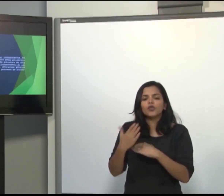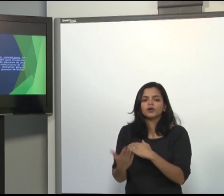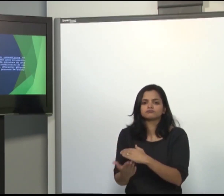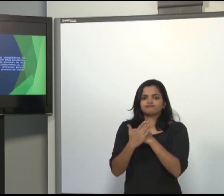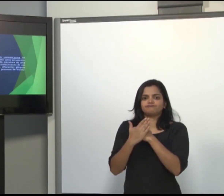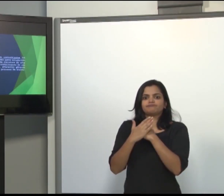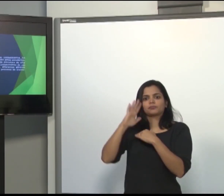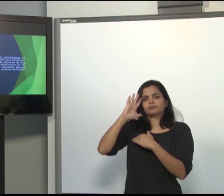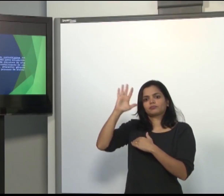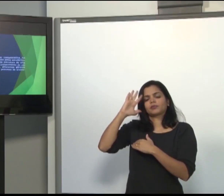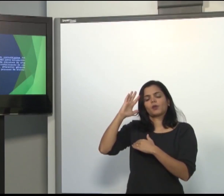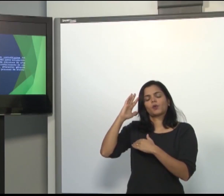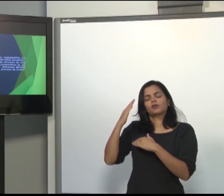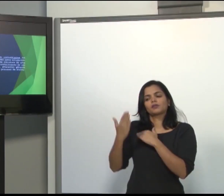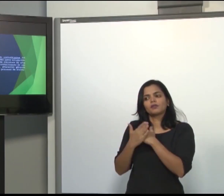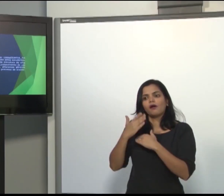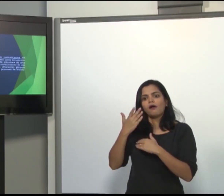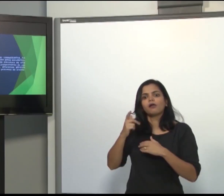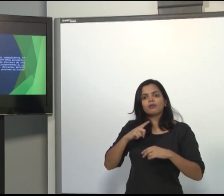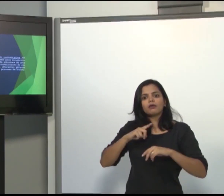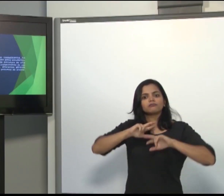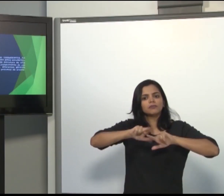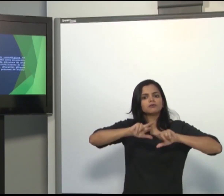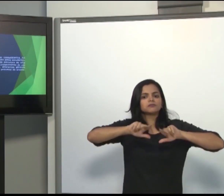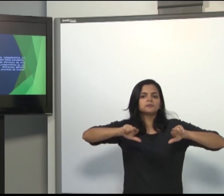que vão embasar esse processo.